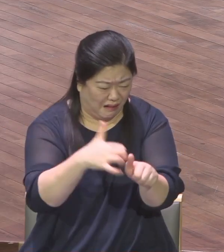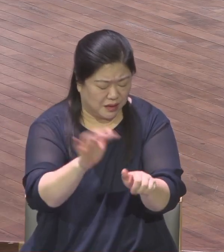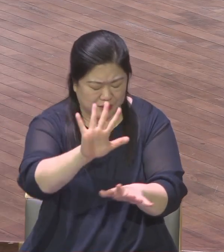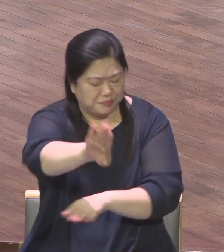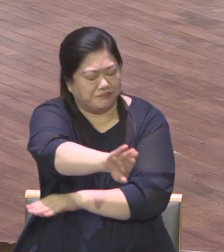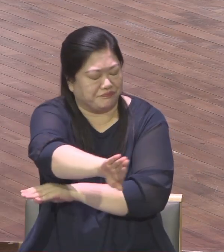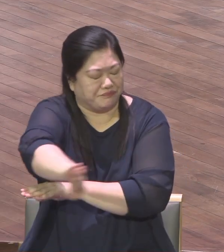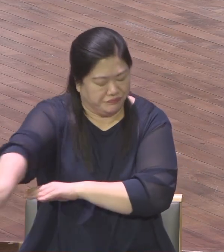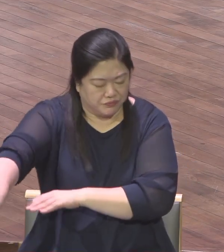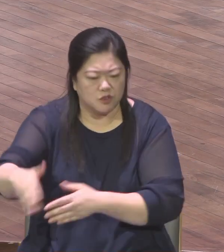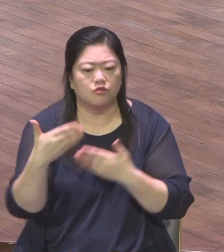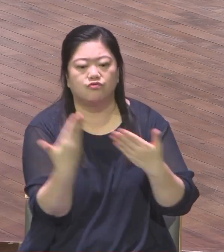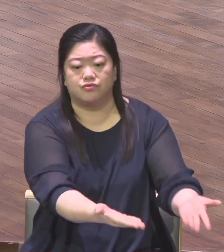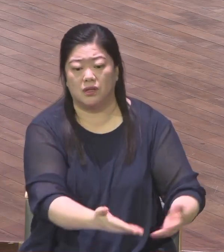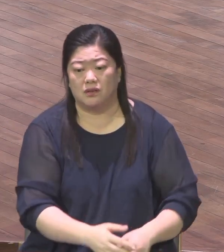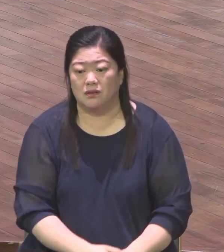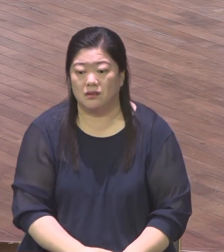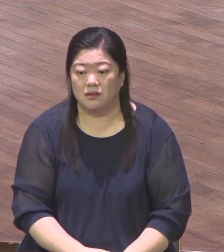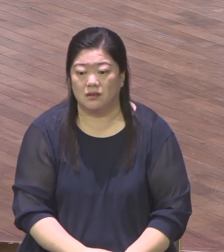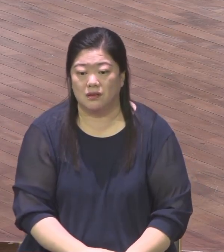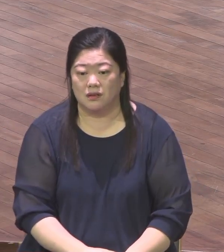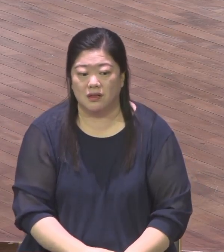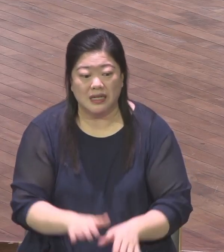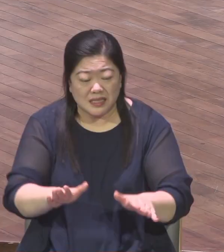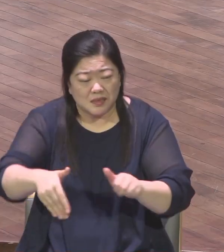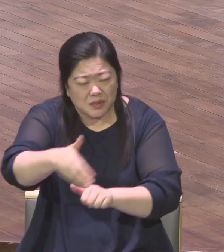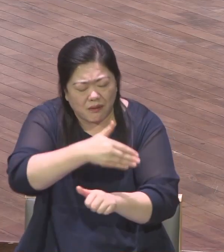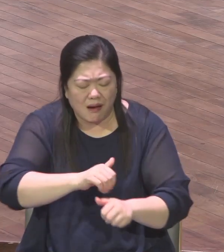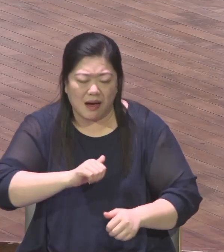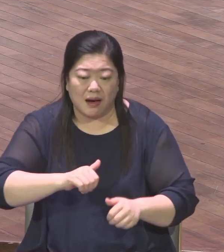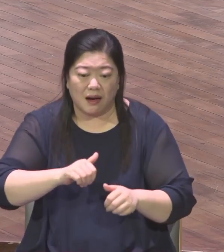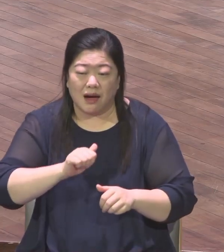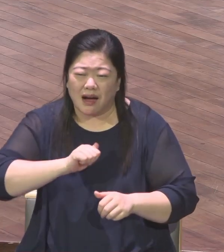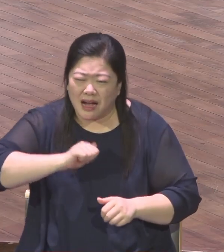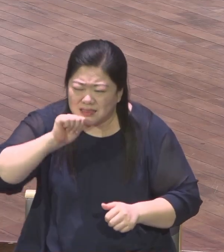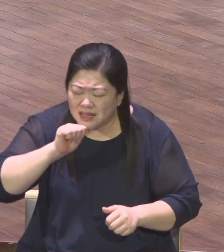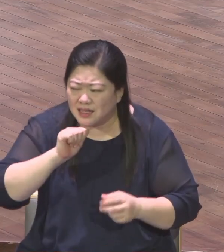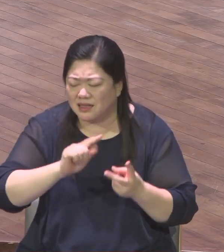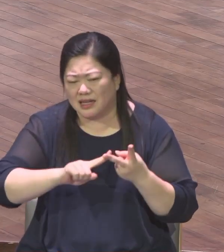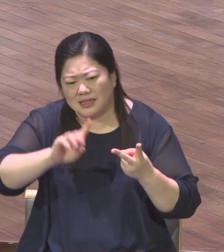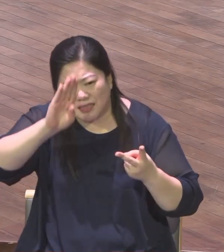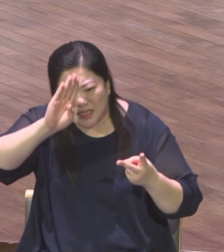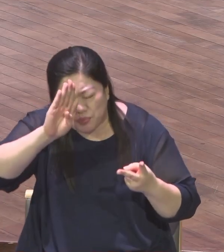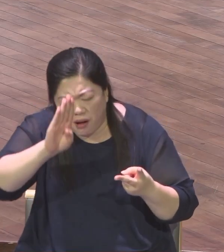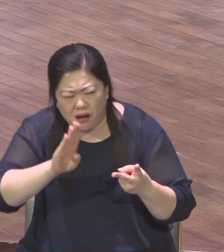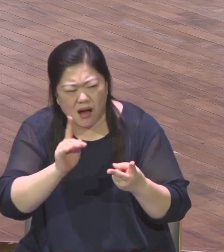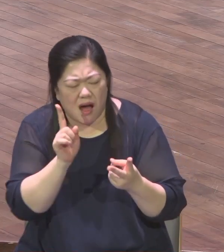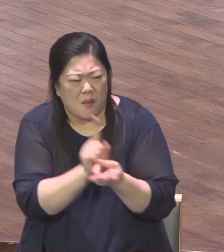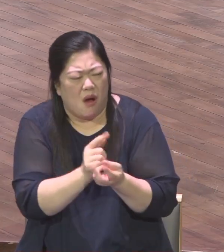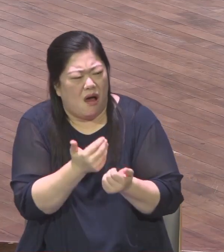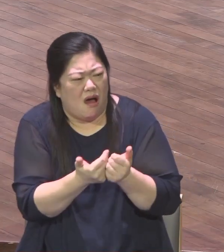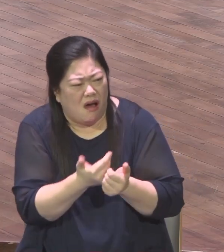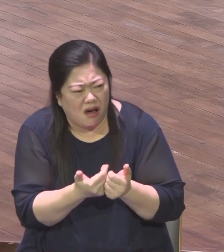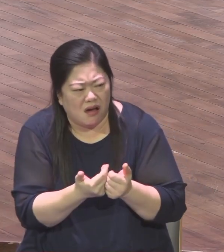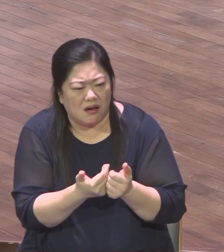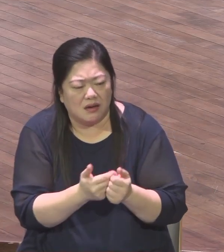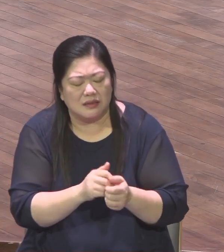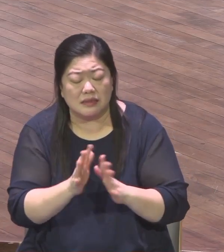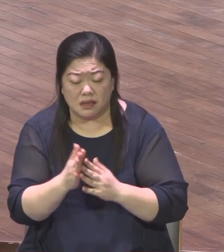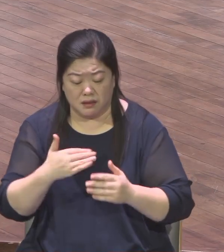너 가난해서 너 실패해서 너 질병해서 너 아픔해서 그 억울하면 다 회복시켜 주겠다 말씀대로만 하면.